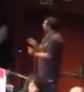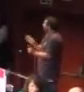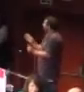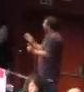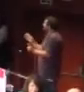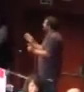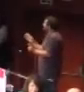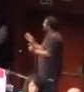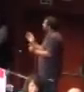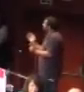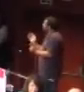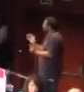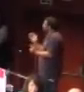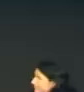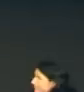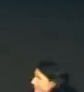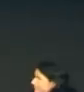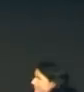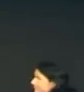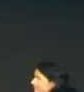La nueva forma de hacer política,